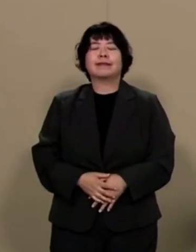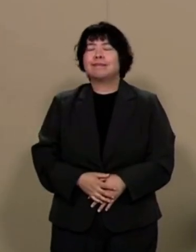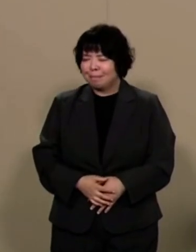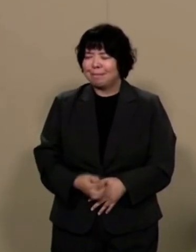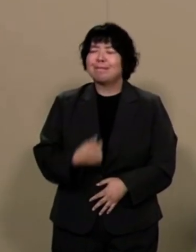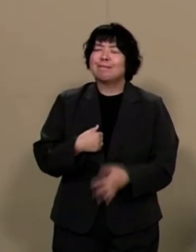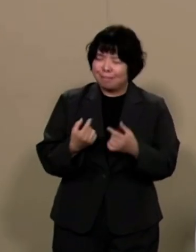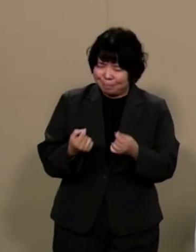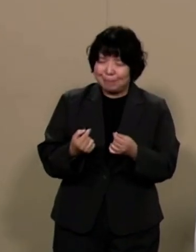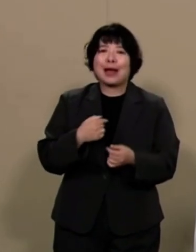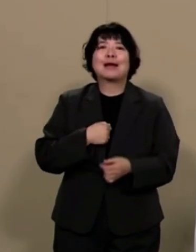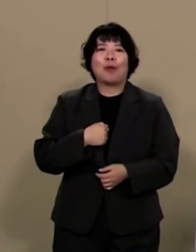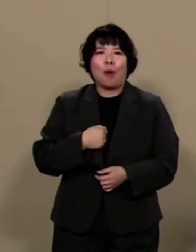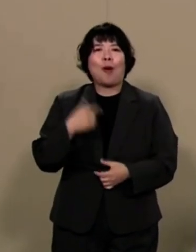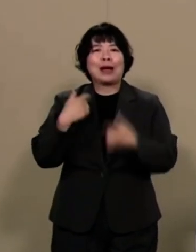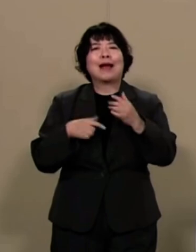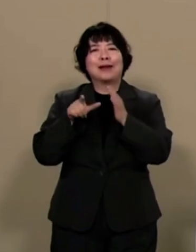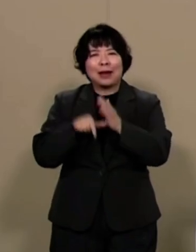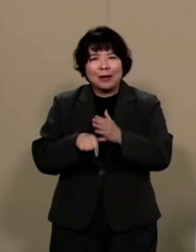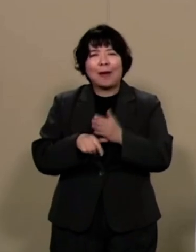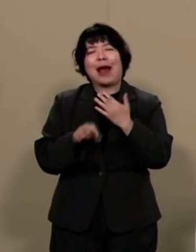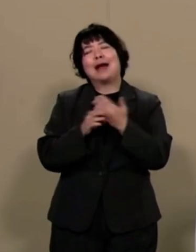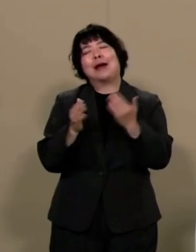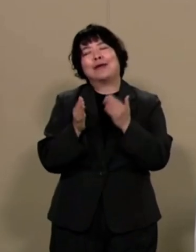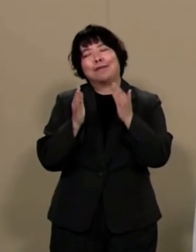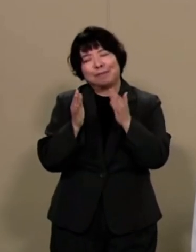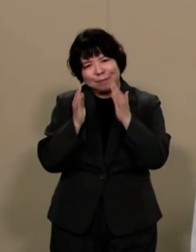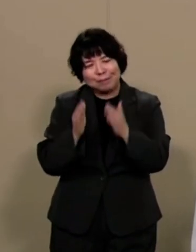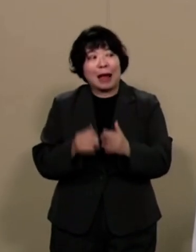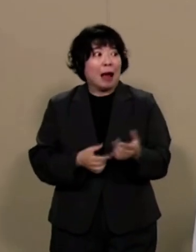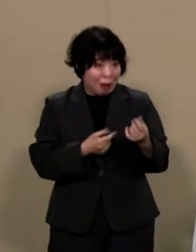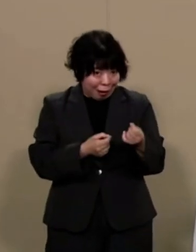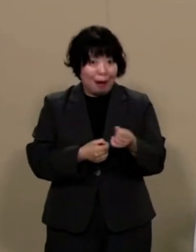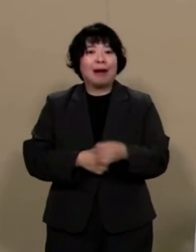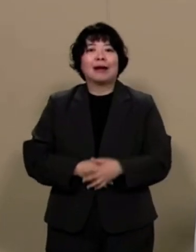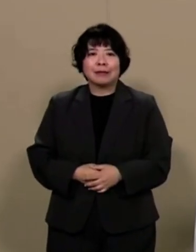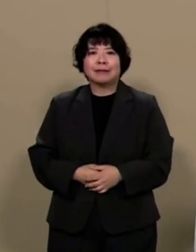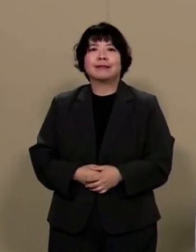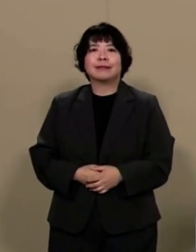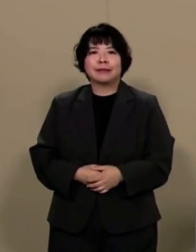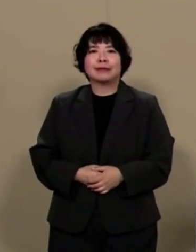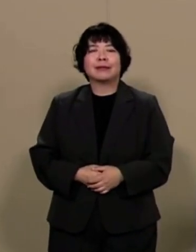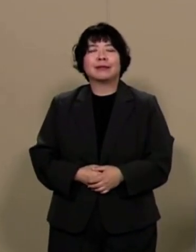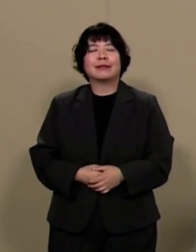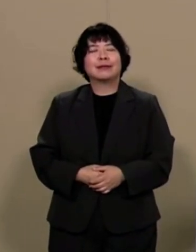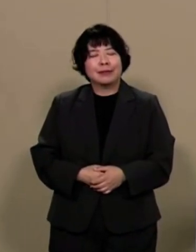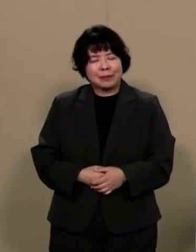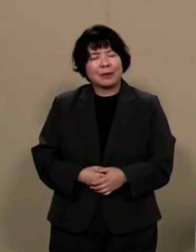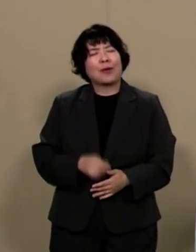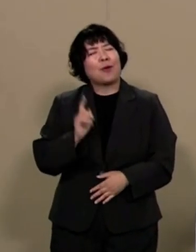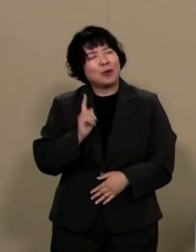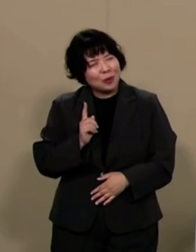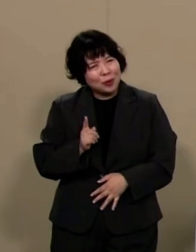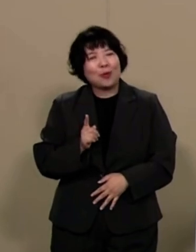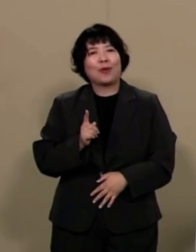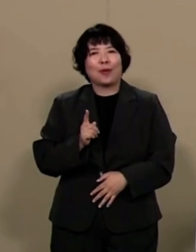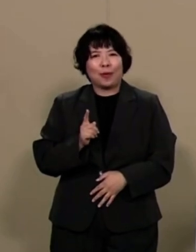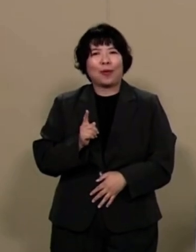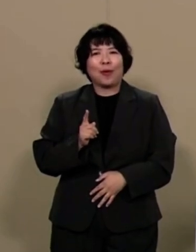私も学生時代はバイトばかりしなければいけなかったんですやっぱりそうですかうんこういう部分